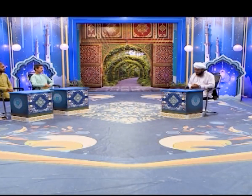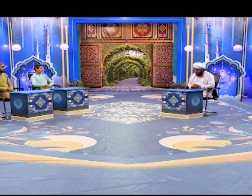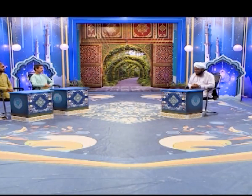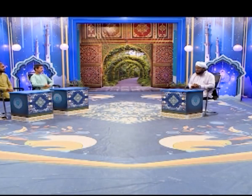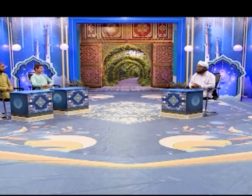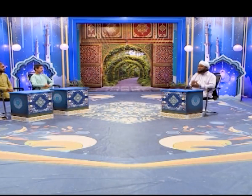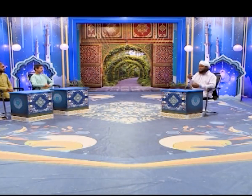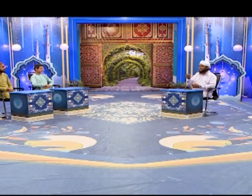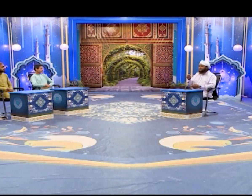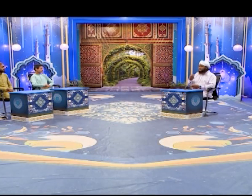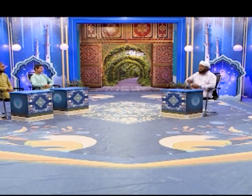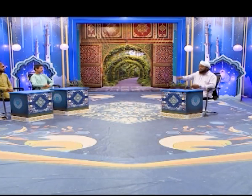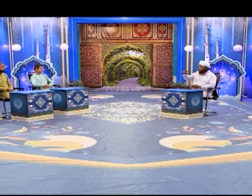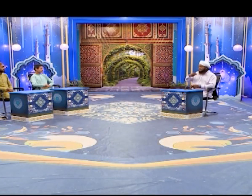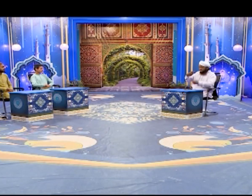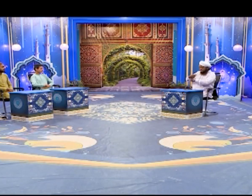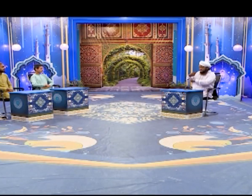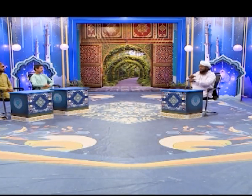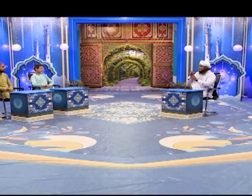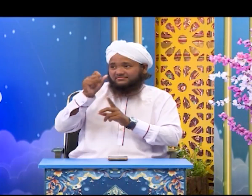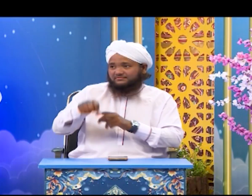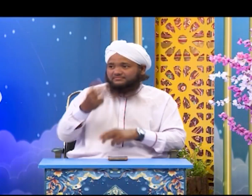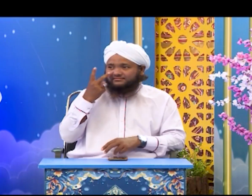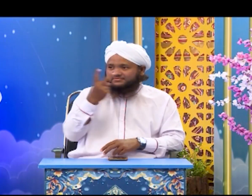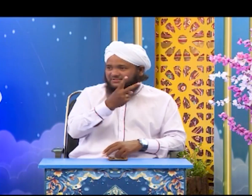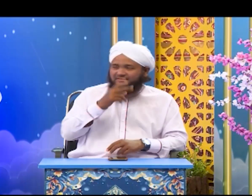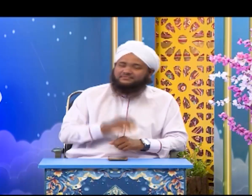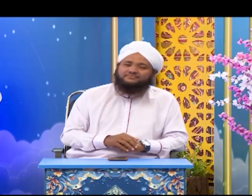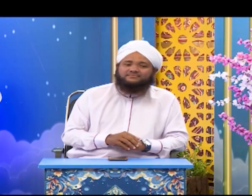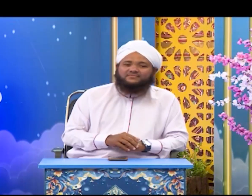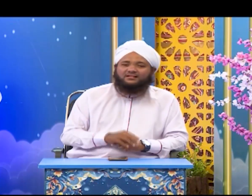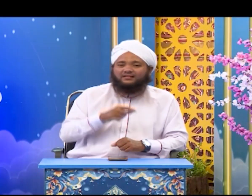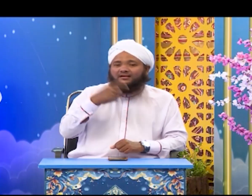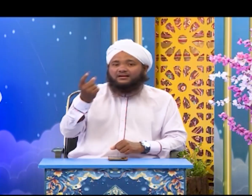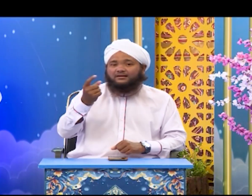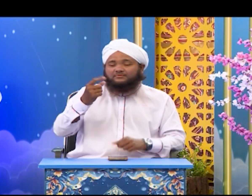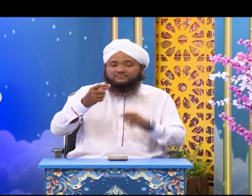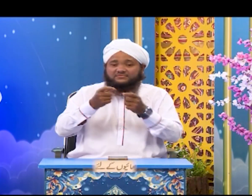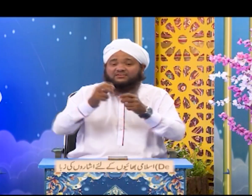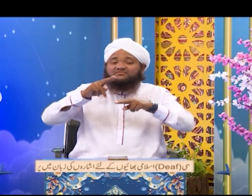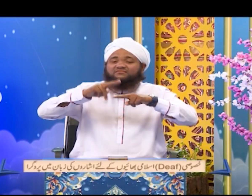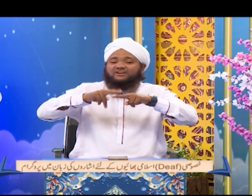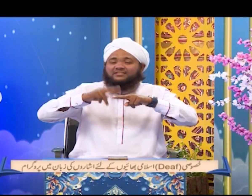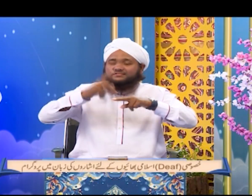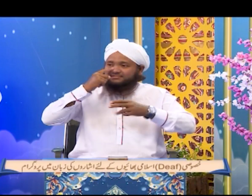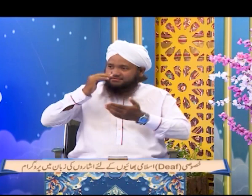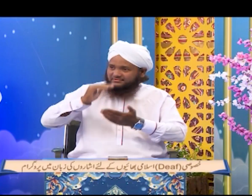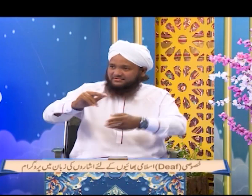اور اپنا ایمان تازہ کیجیے۔ چنانچہ حضرت سیدتنا بی بی فاطمہ رضی اللہ تعالیٰ عنہا جب